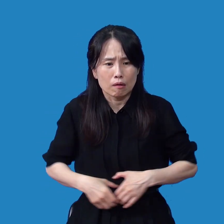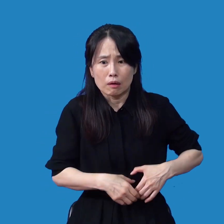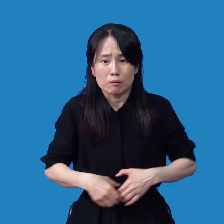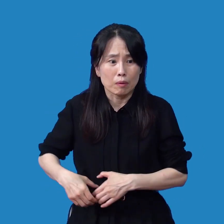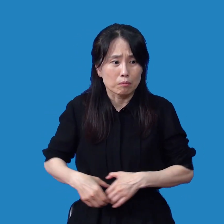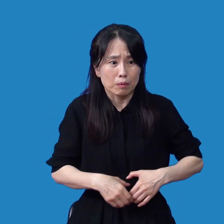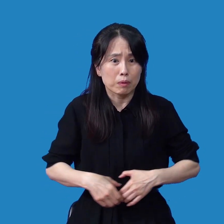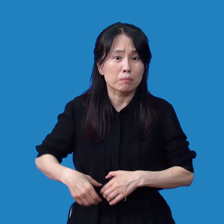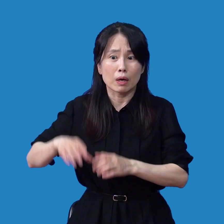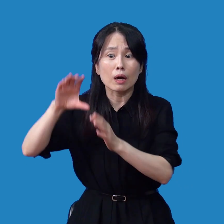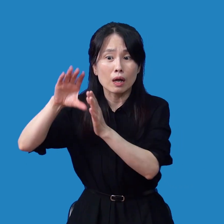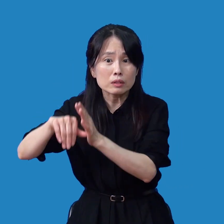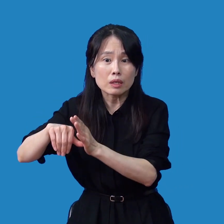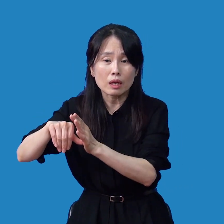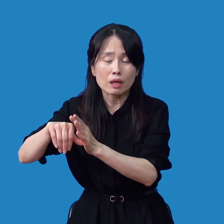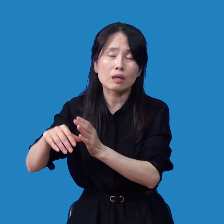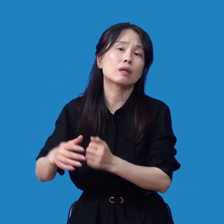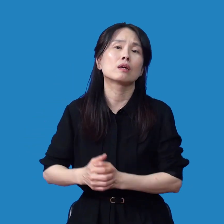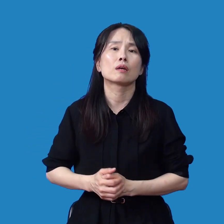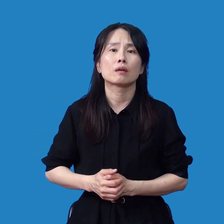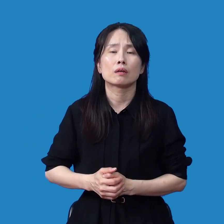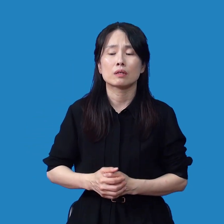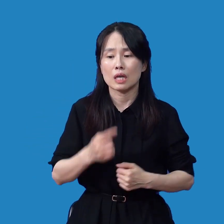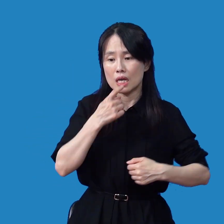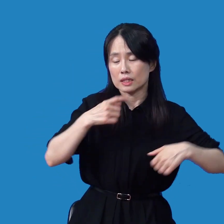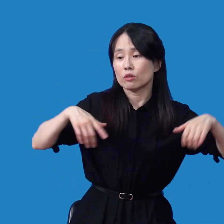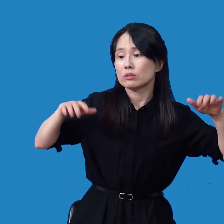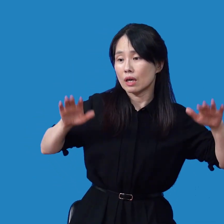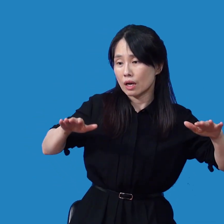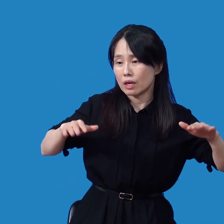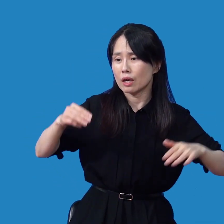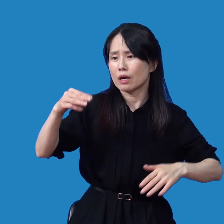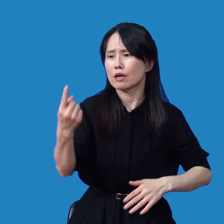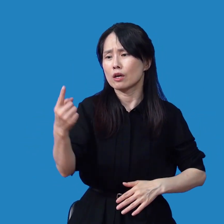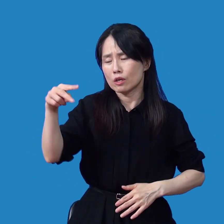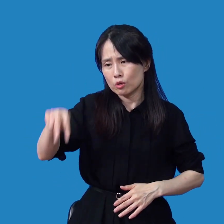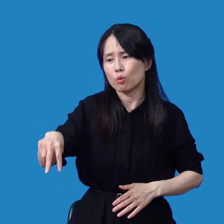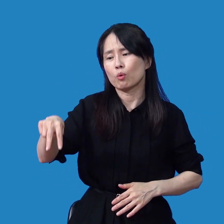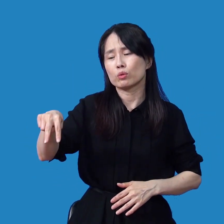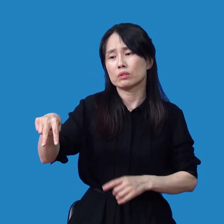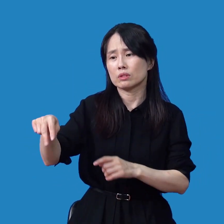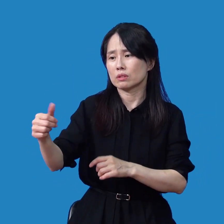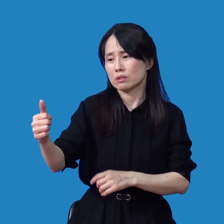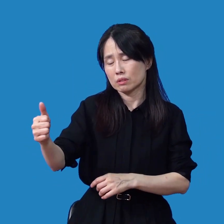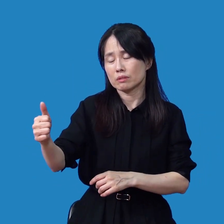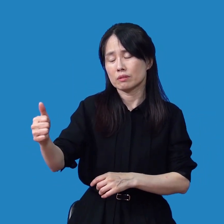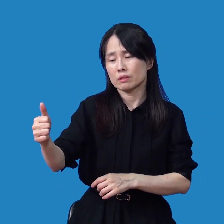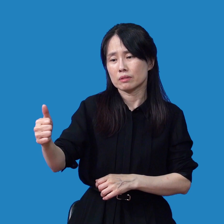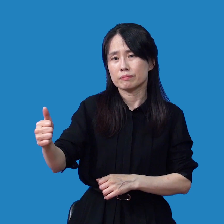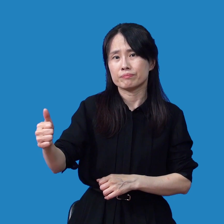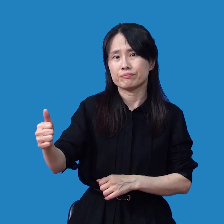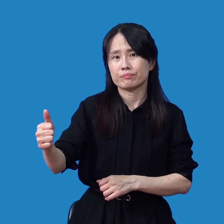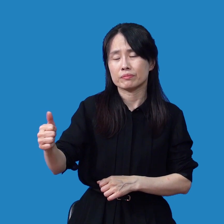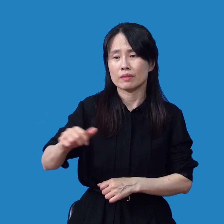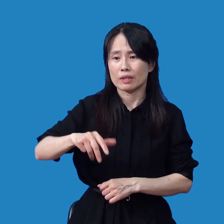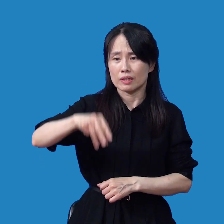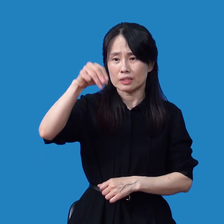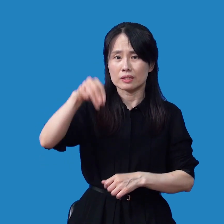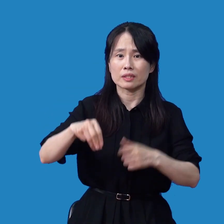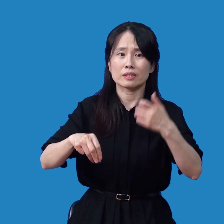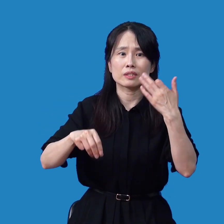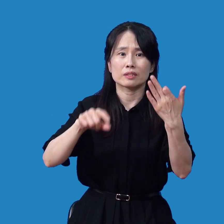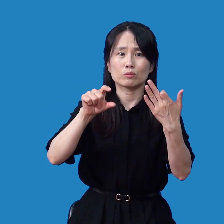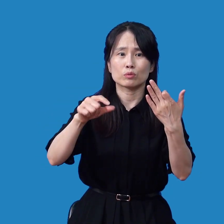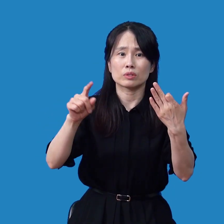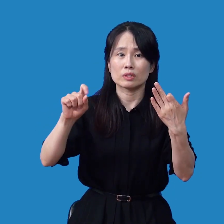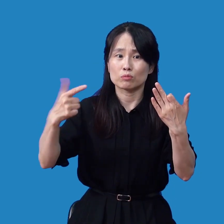못하고 머뭇거리고 있습니다. 그러자 천사가 롯에게 어떻게 했습니까? 창세기 19장 16절